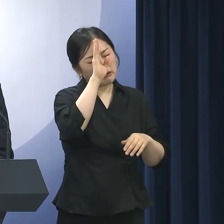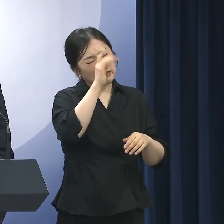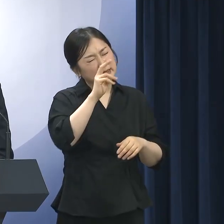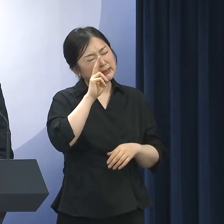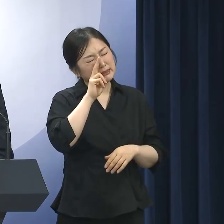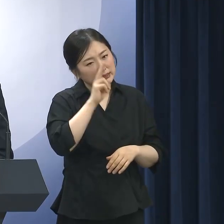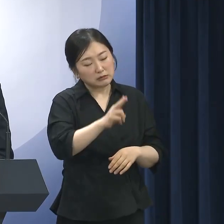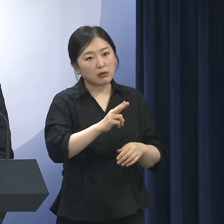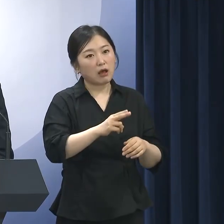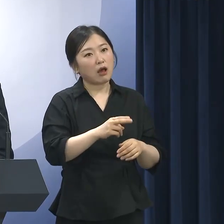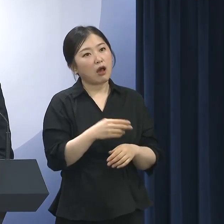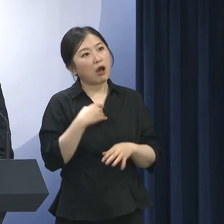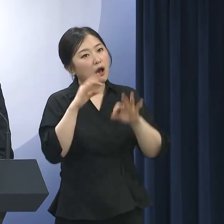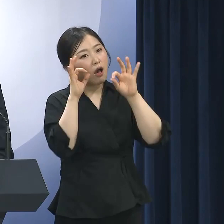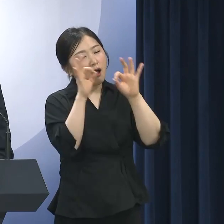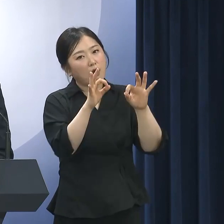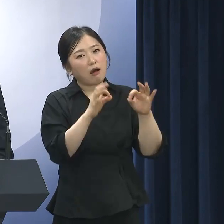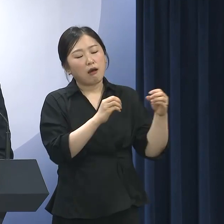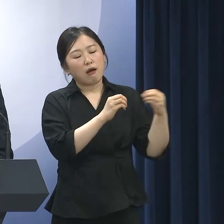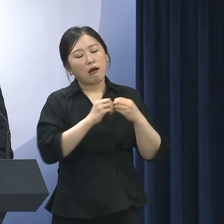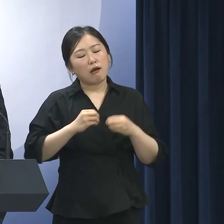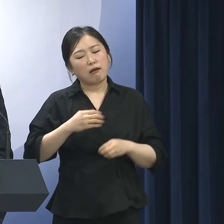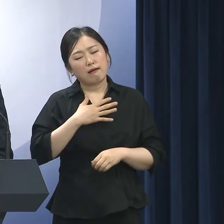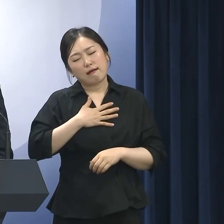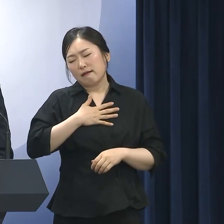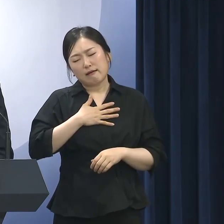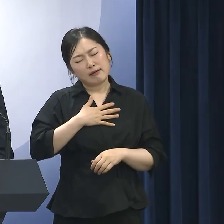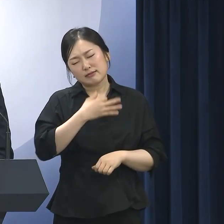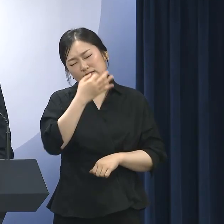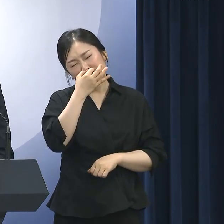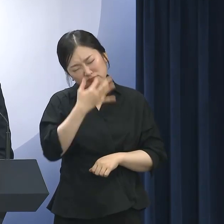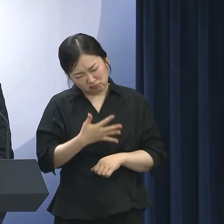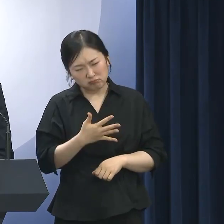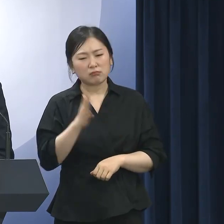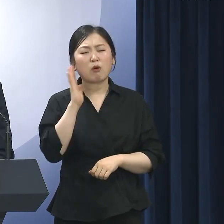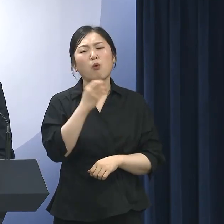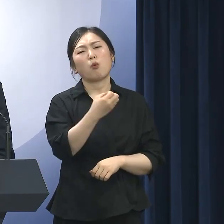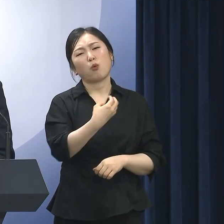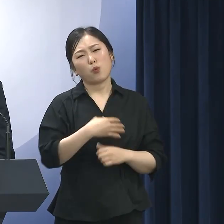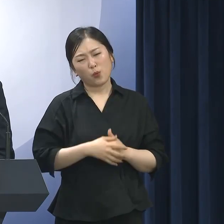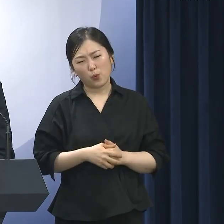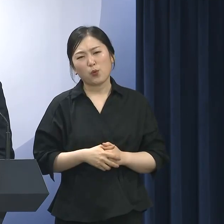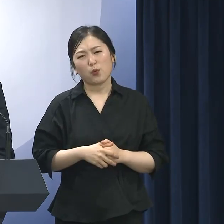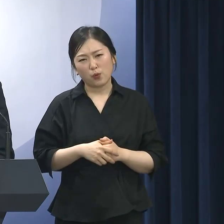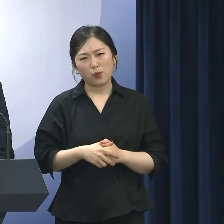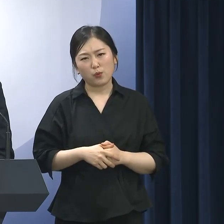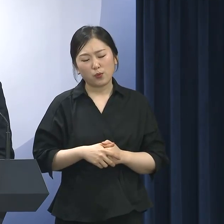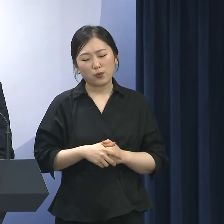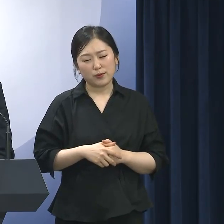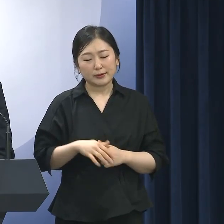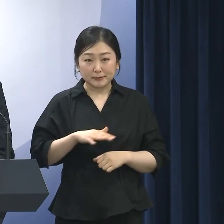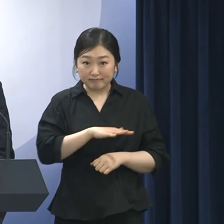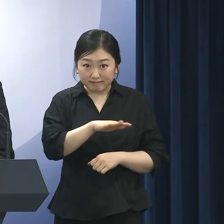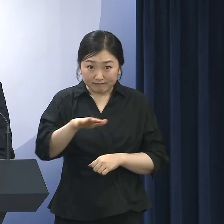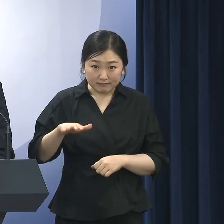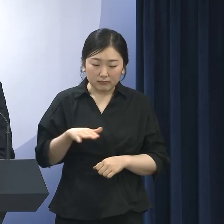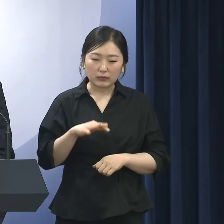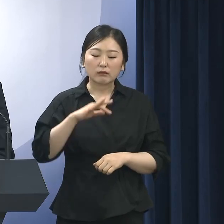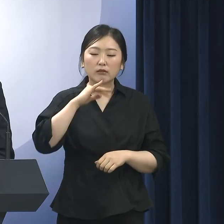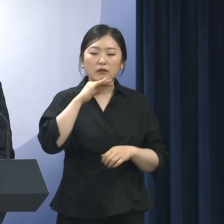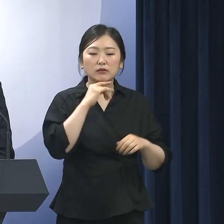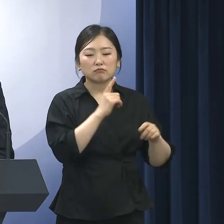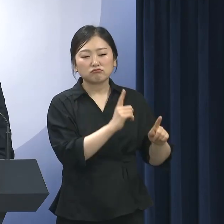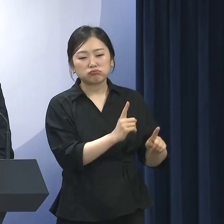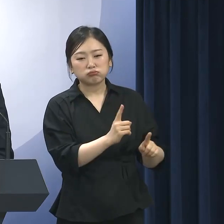그 아쉬움이 많다 그런 말씀들이 있었고요. 또 하나는 그런 과정에서 우리는 어떻게 하다 보니까 나이가 많이 들게